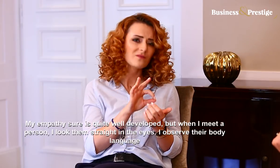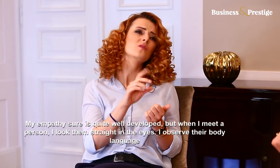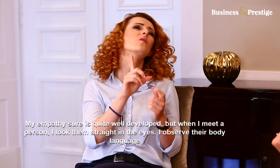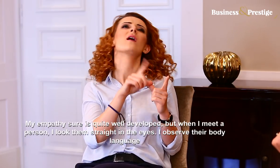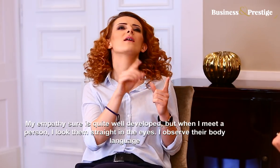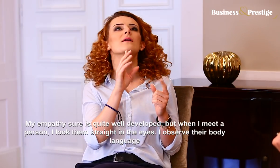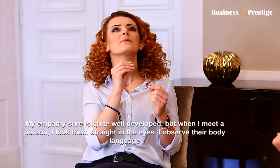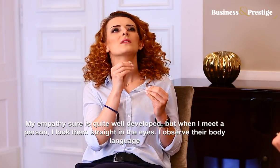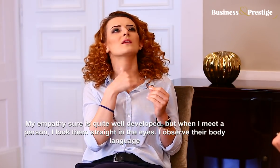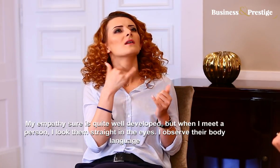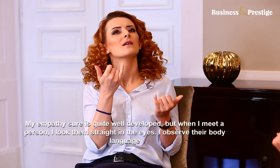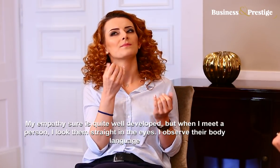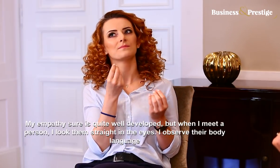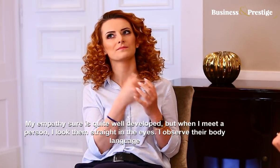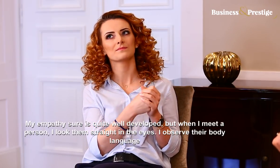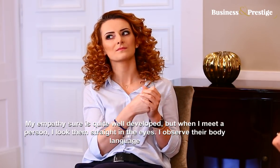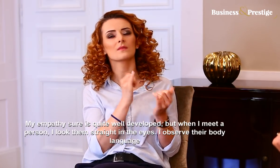Empatię na pewno mam bardzo rozwiniętą, ale